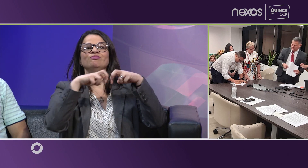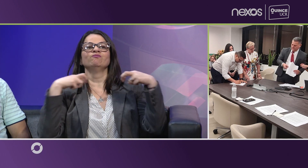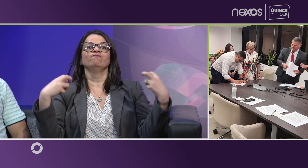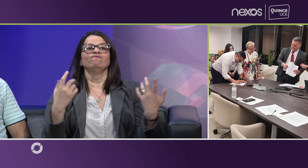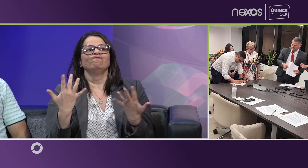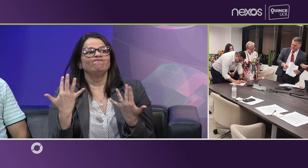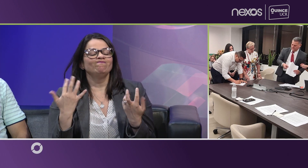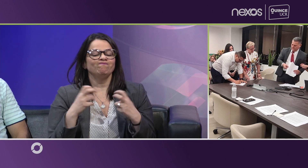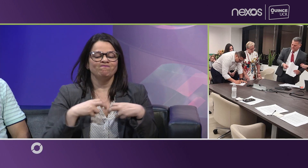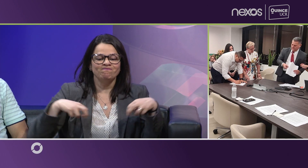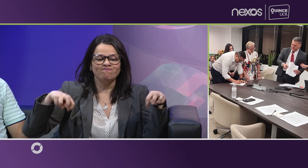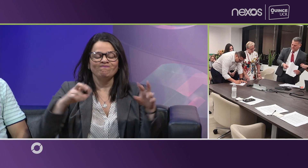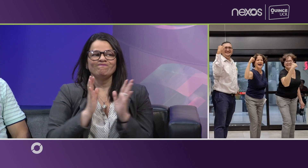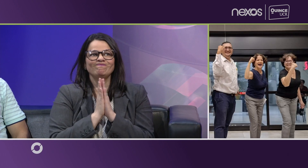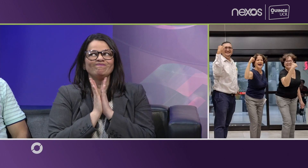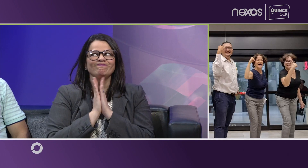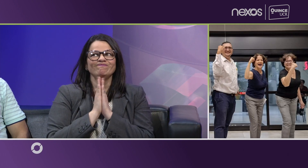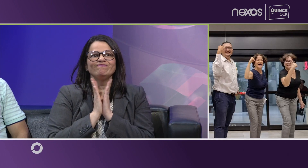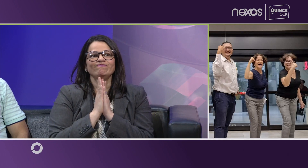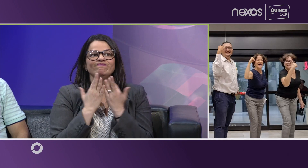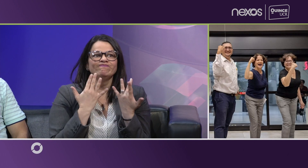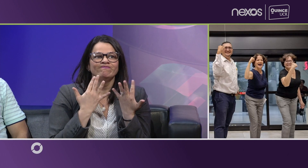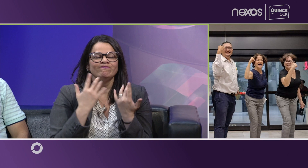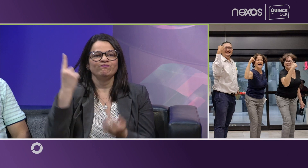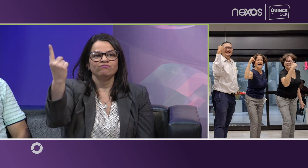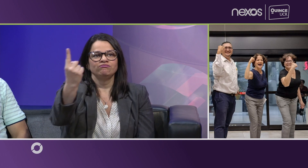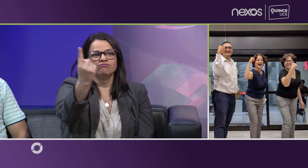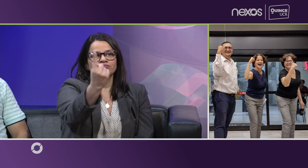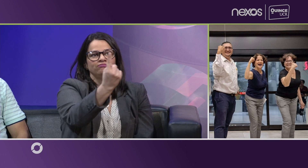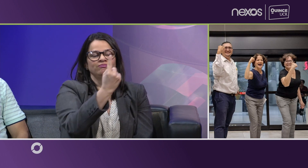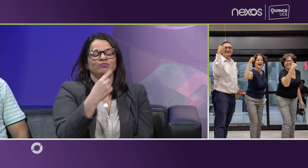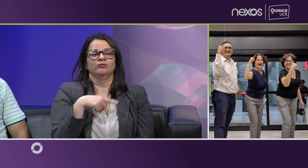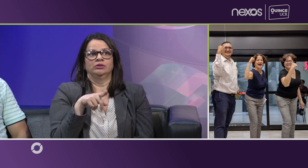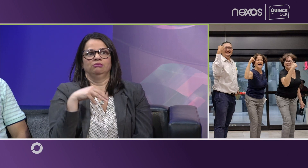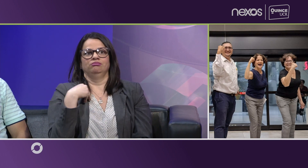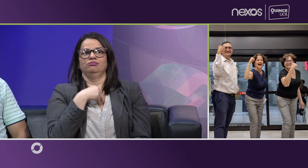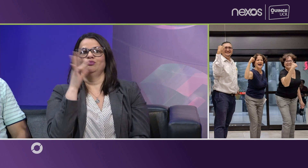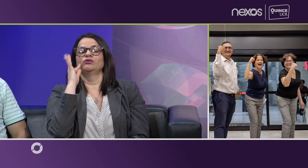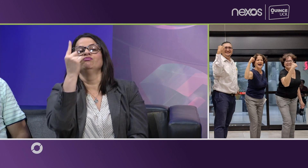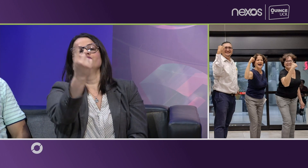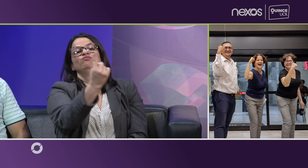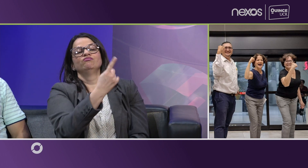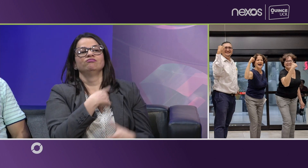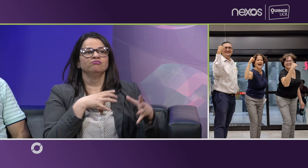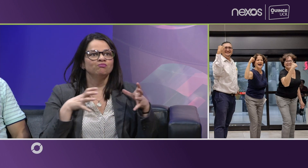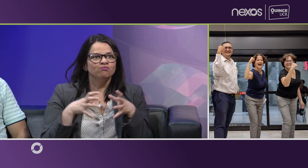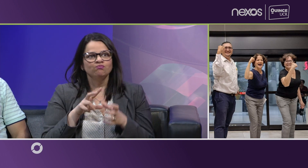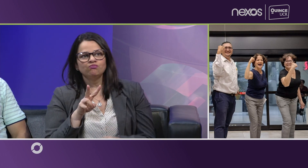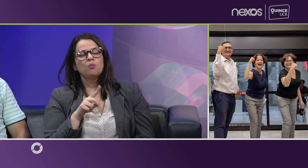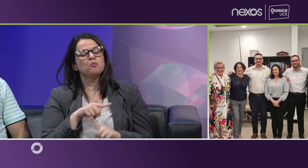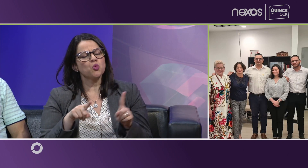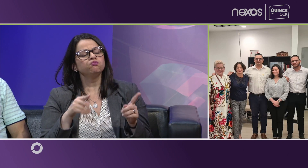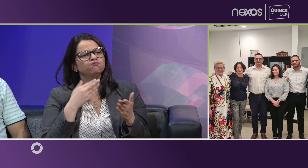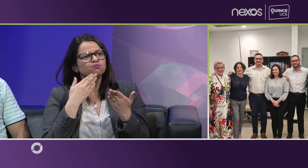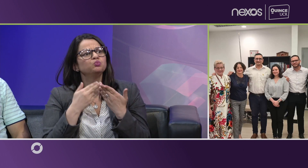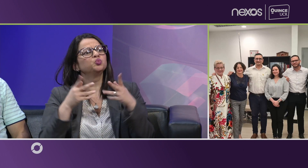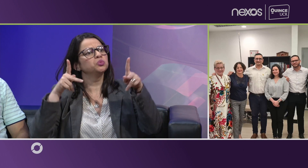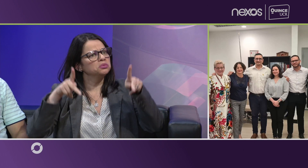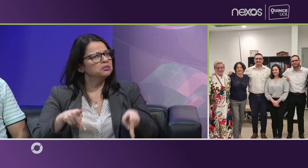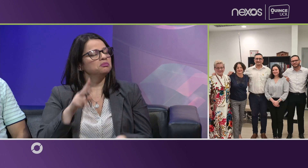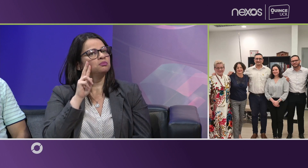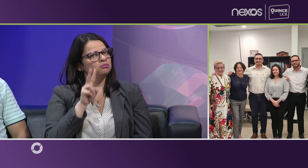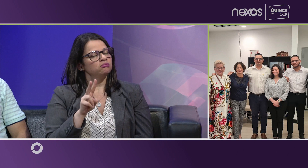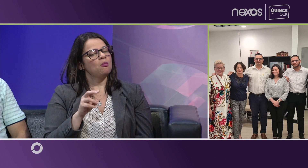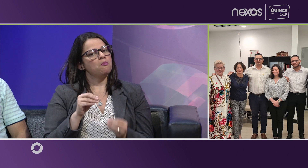una figura de autoridad. Entonces estábamos a la espera. Ya cuando ingresó la ministra, nosotros